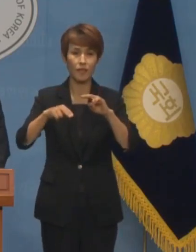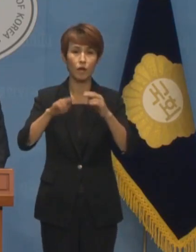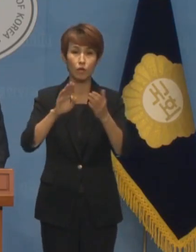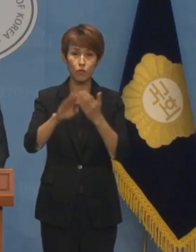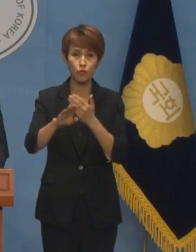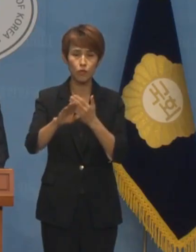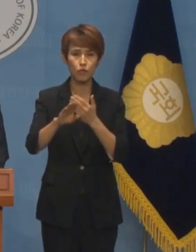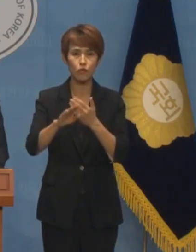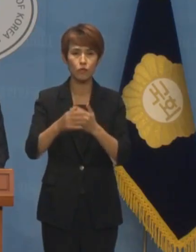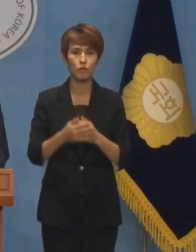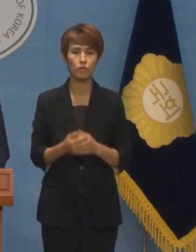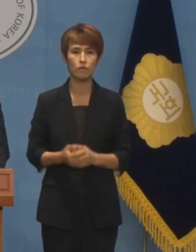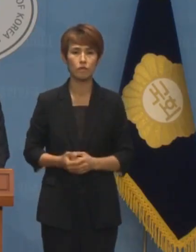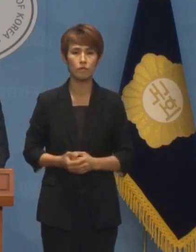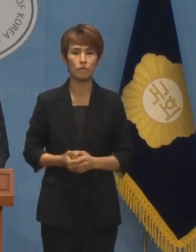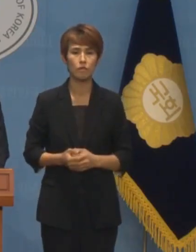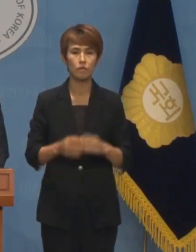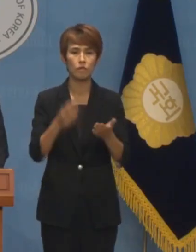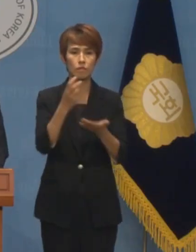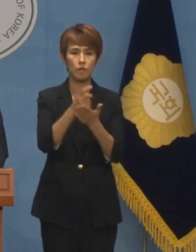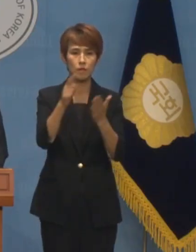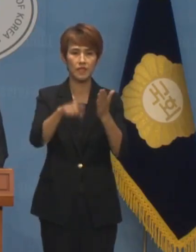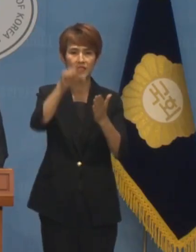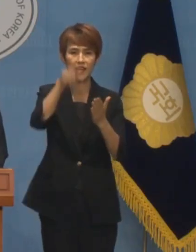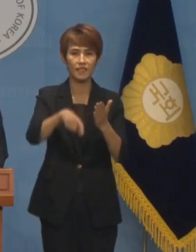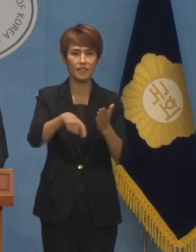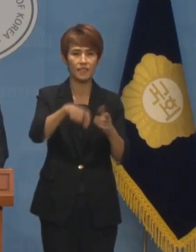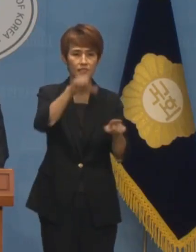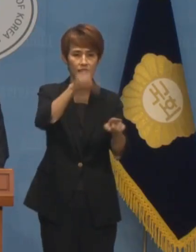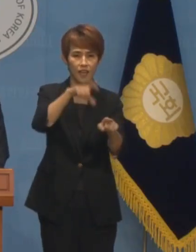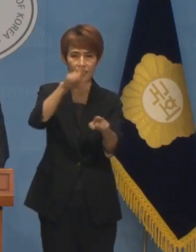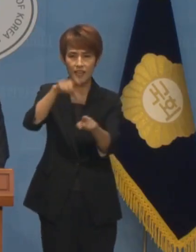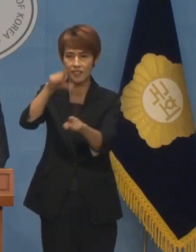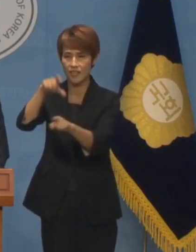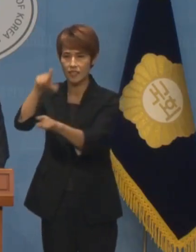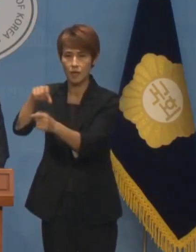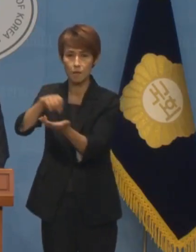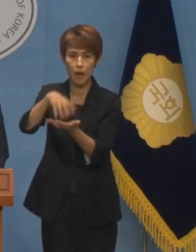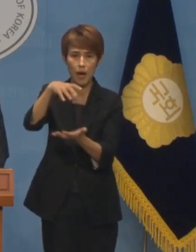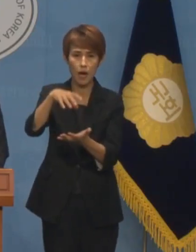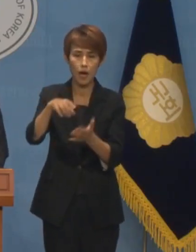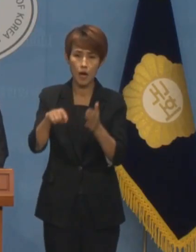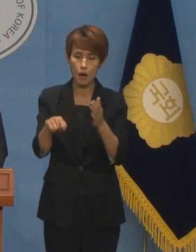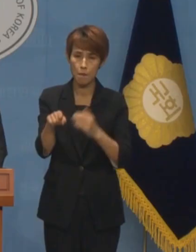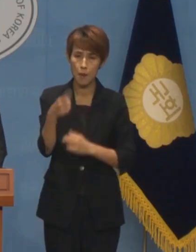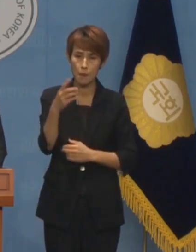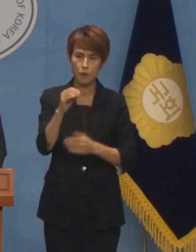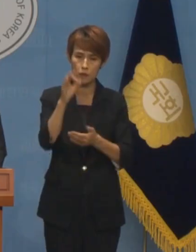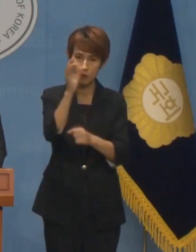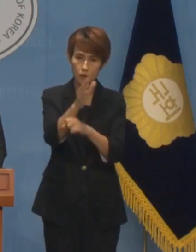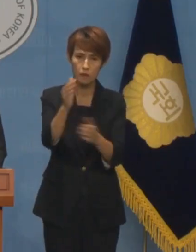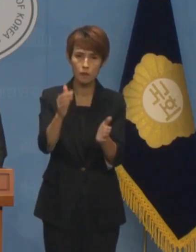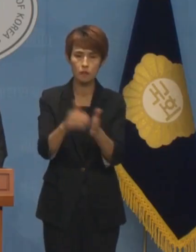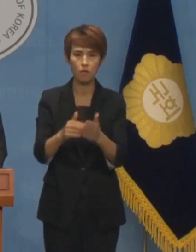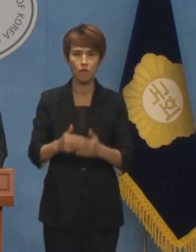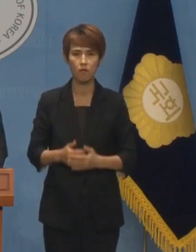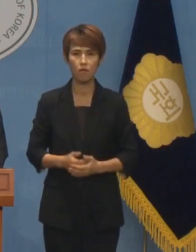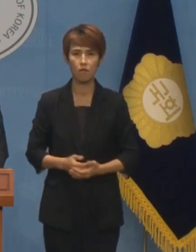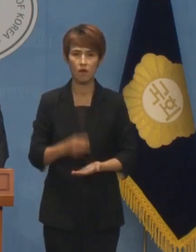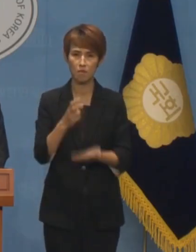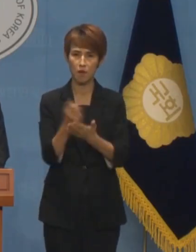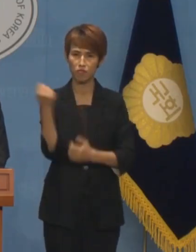가게까지 옮겨가면서 법인카드로 100만 원어치 이상 빵을 구매했다고 하니 이 정도 위법은 눈 하나